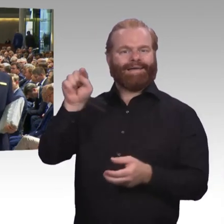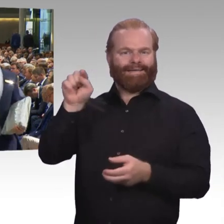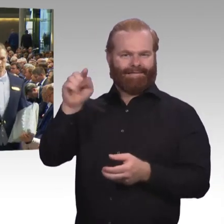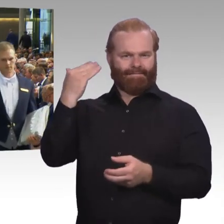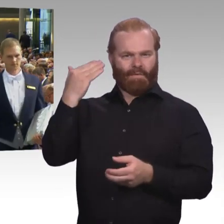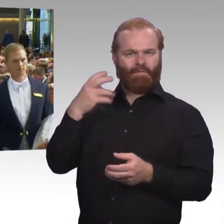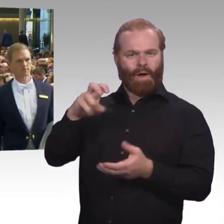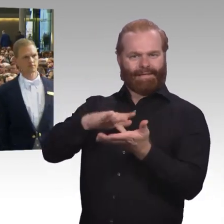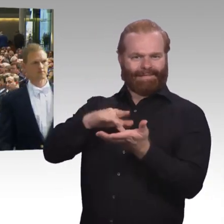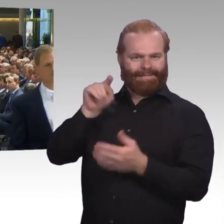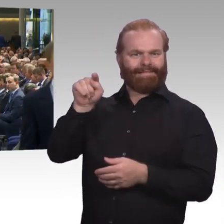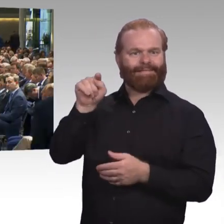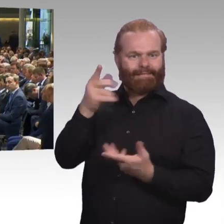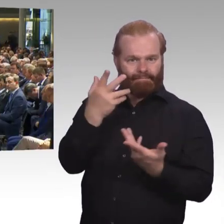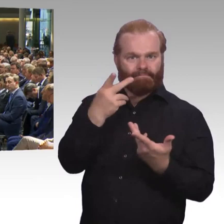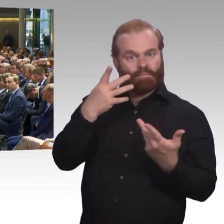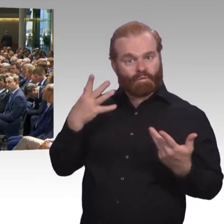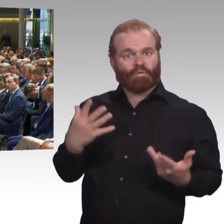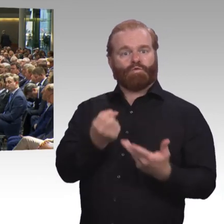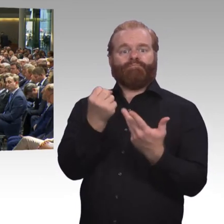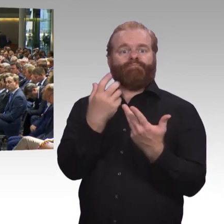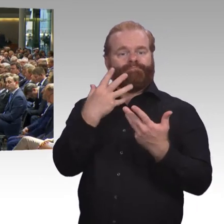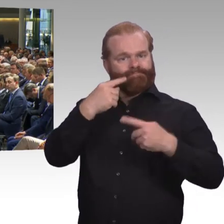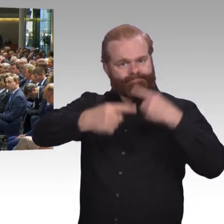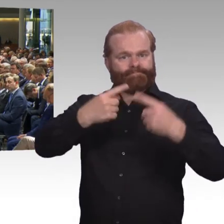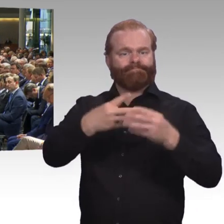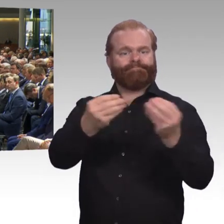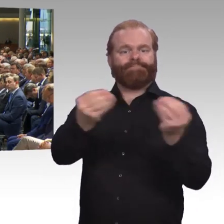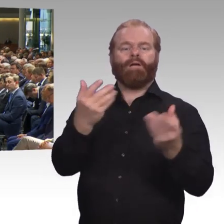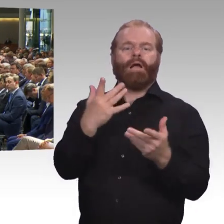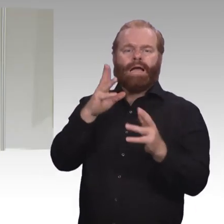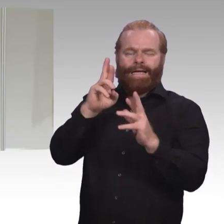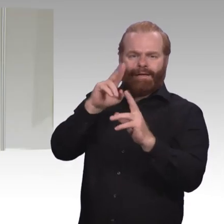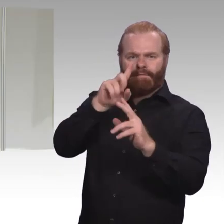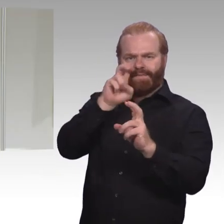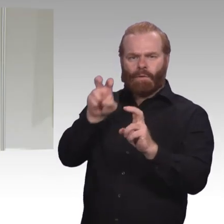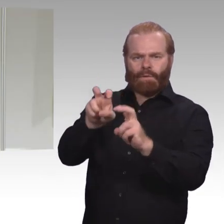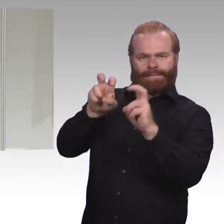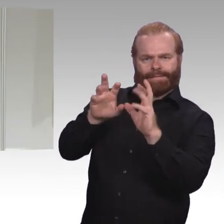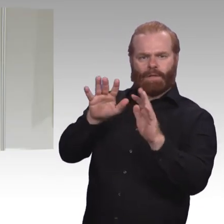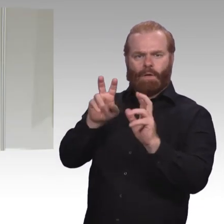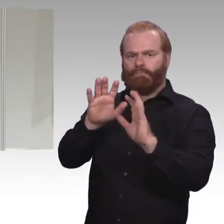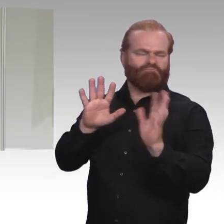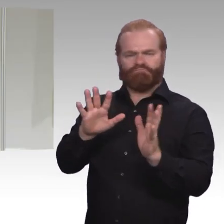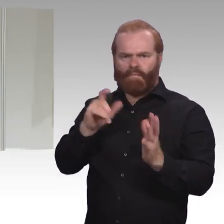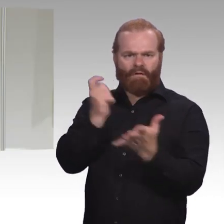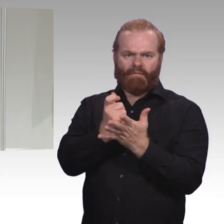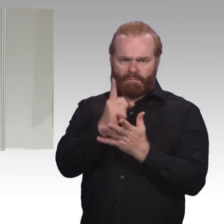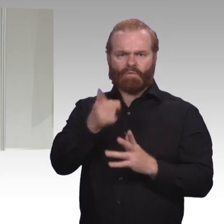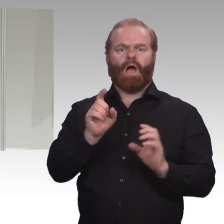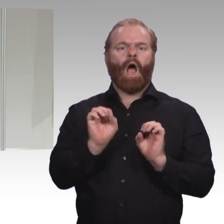Druck. Weltbevölkerung, Klimawandel, Flucht, Rückzug aus dem Multilateralismus, Aufstieg neuer